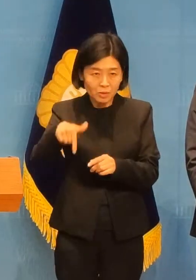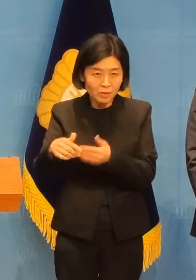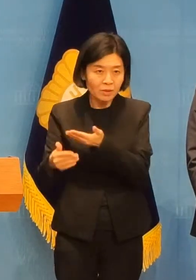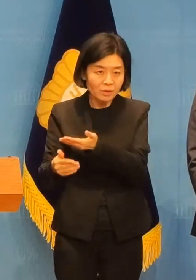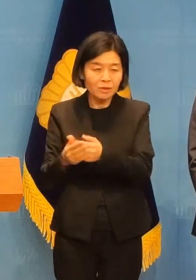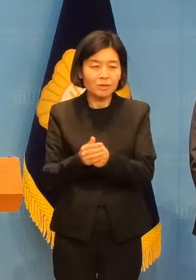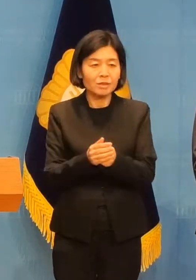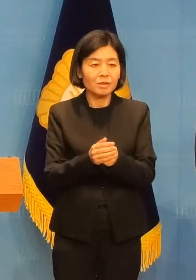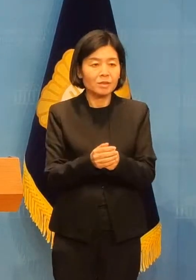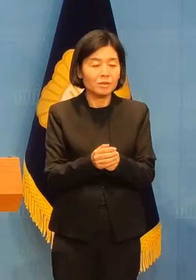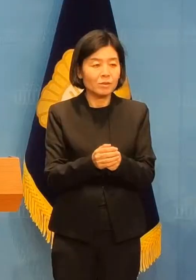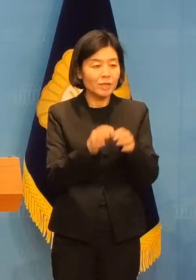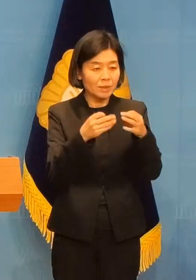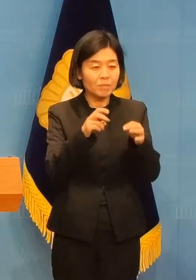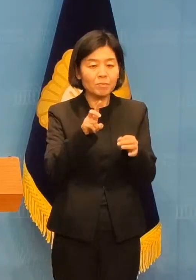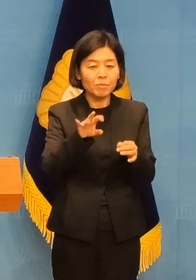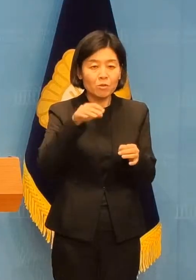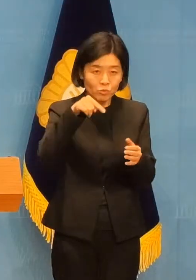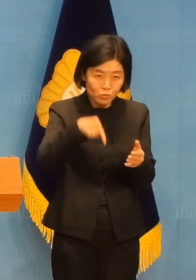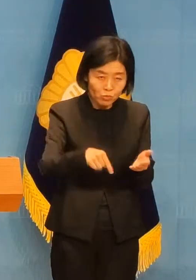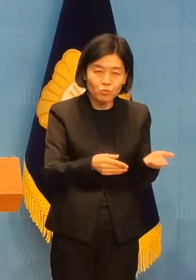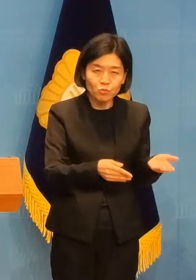김명주 인천시의원입니다.